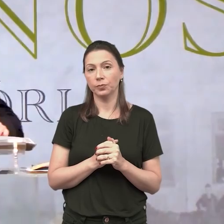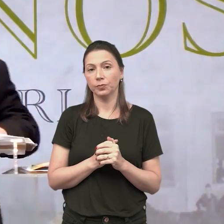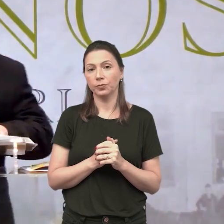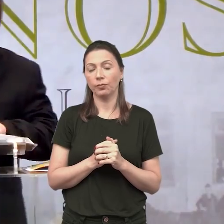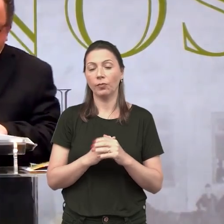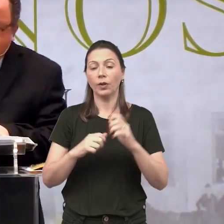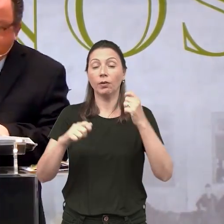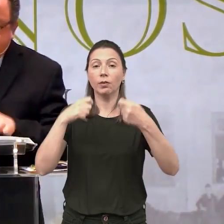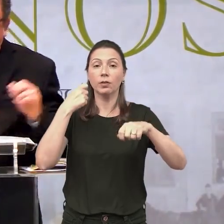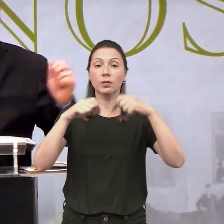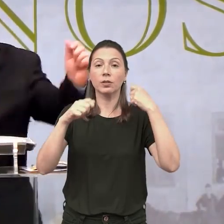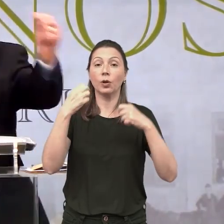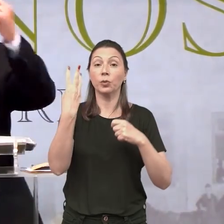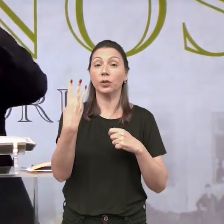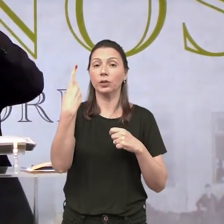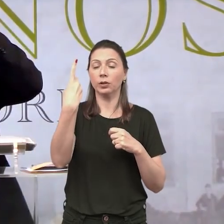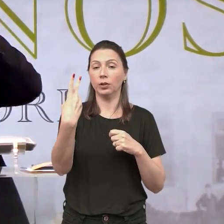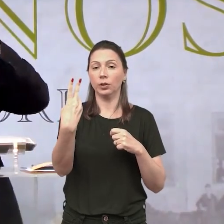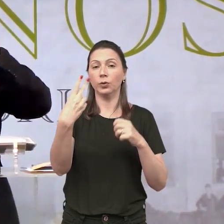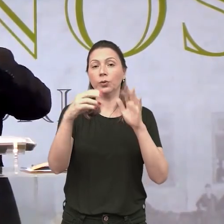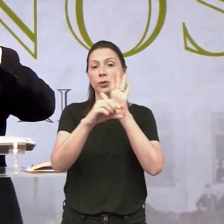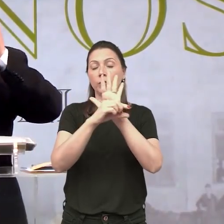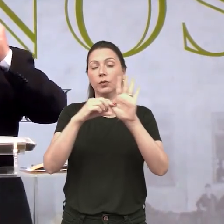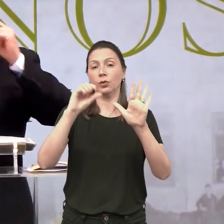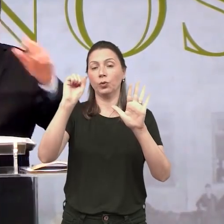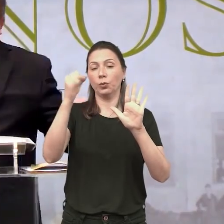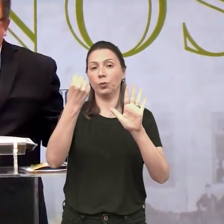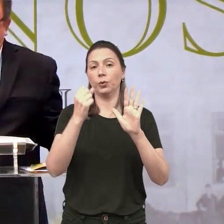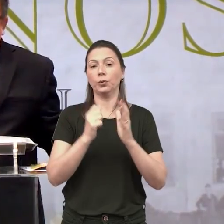Salmo 32, 8. O que é que diz aí?